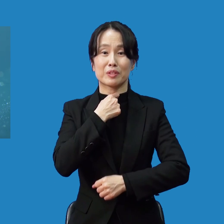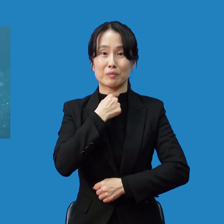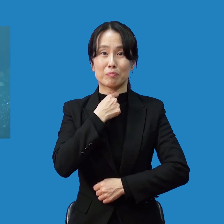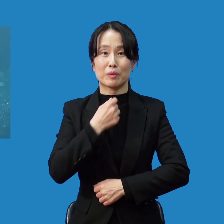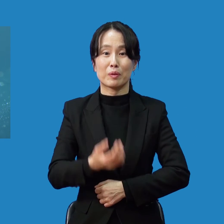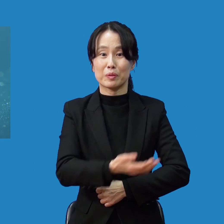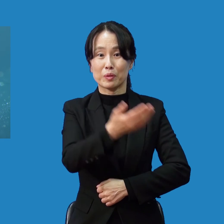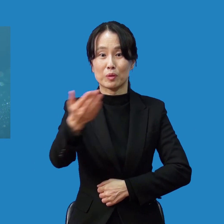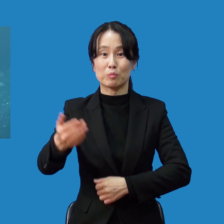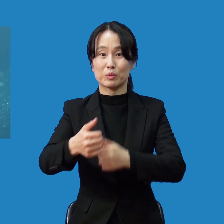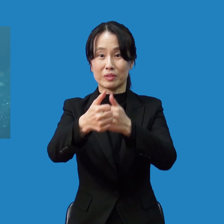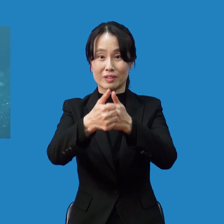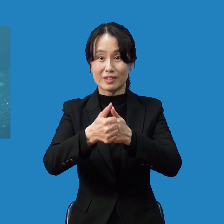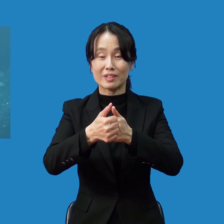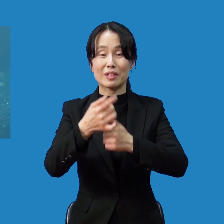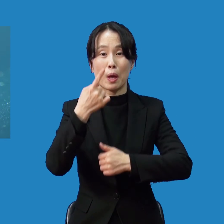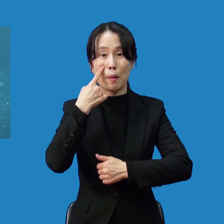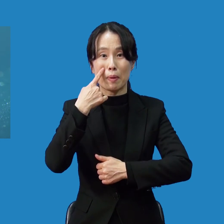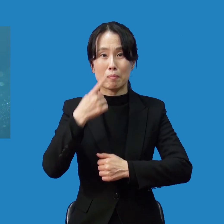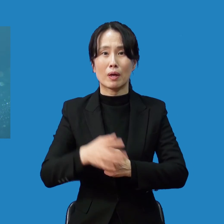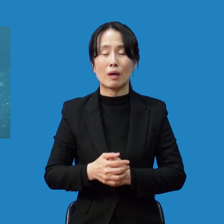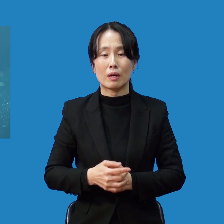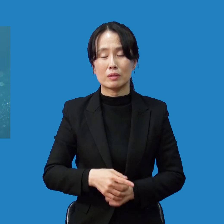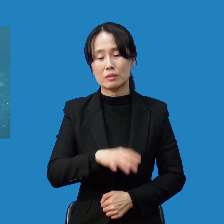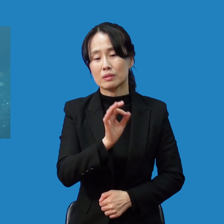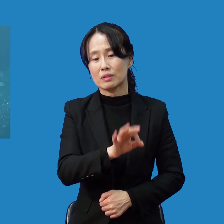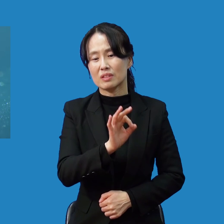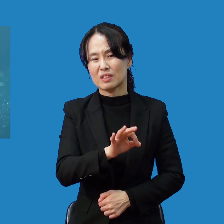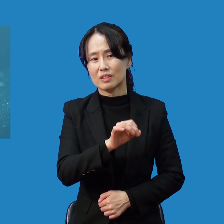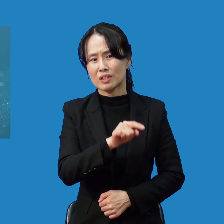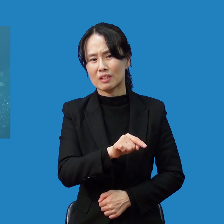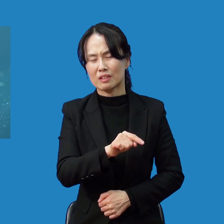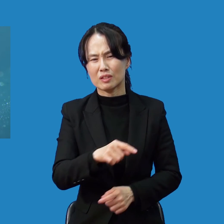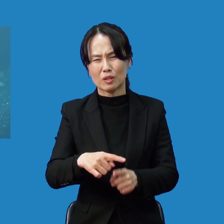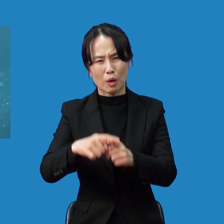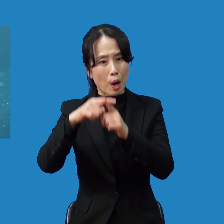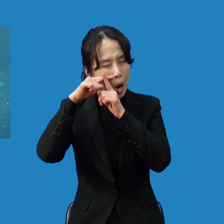보십시오. 사소한 것에 목숨 걸지 말자.